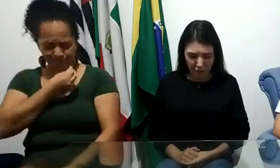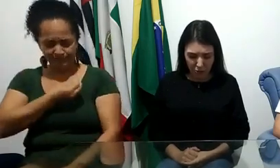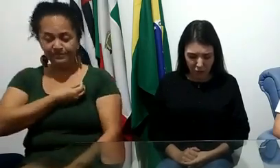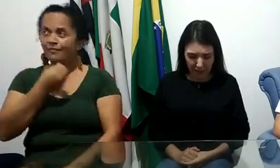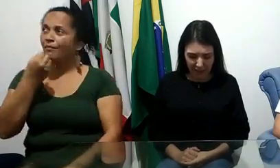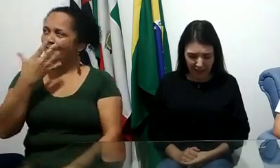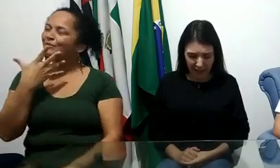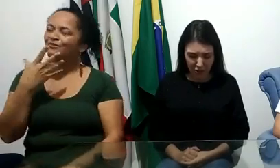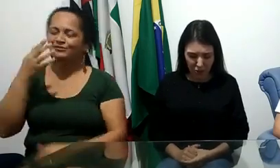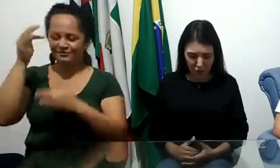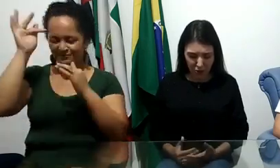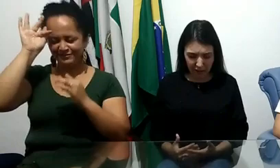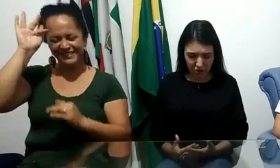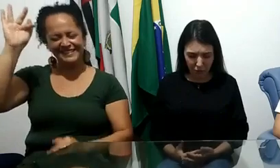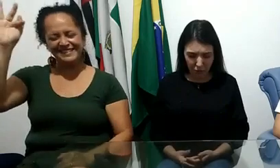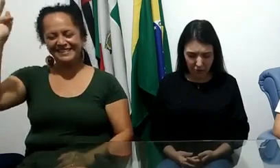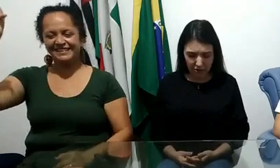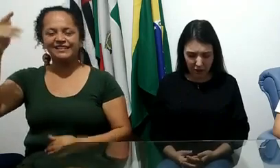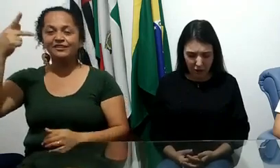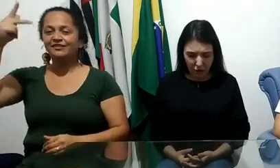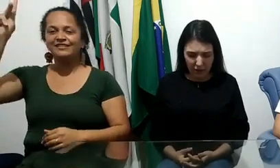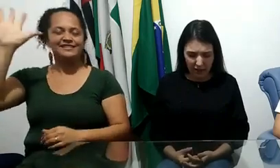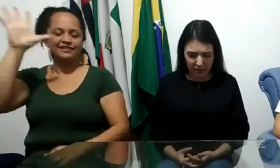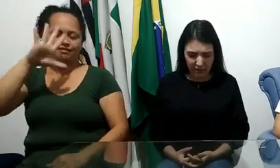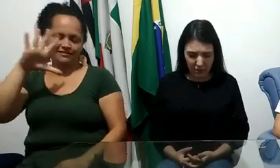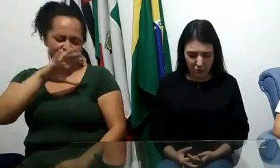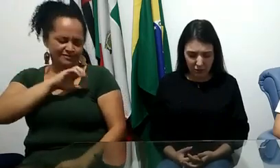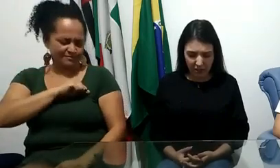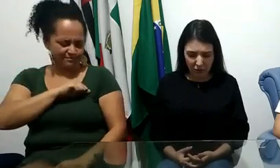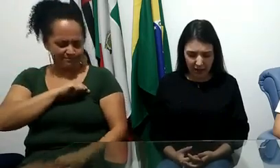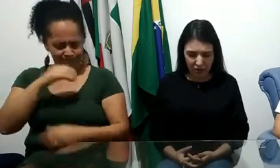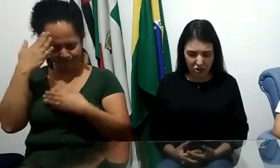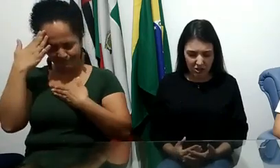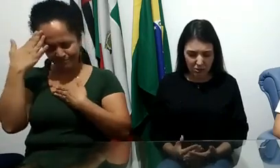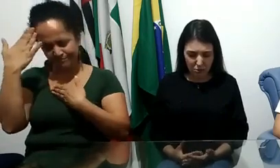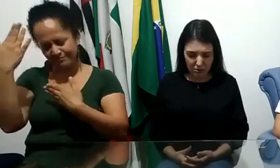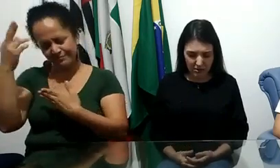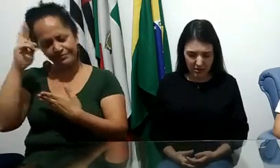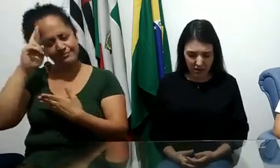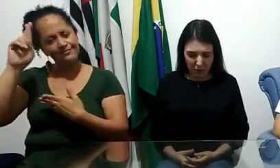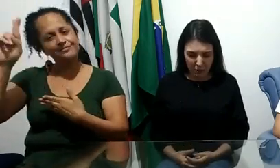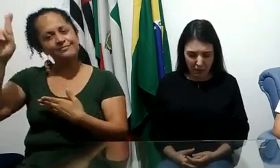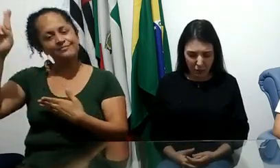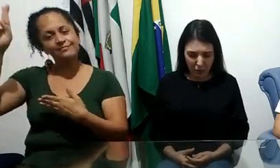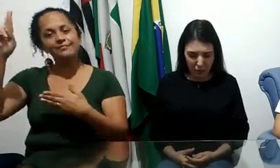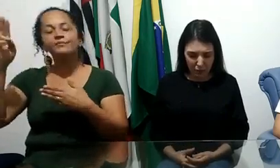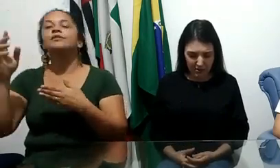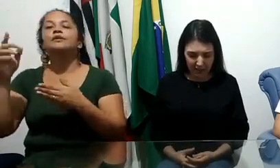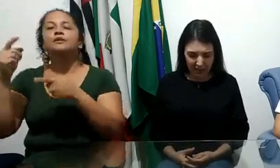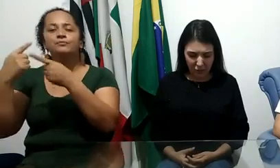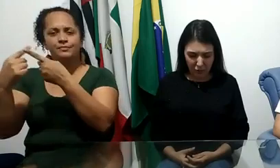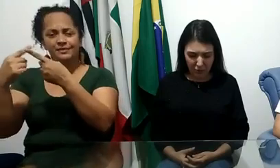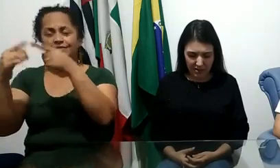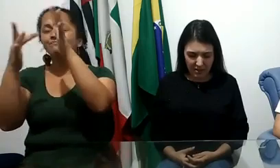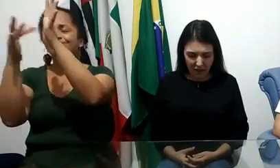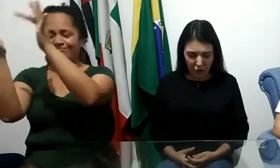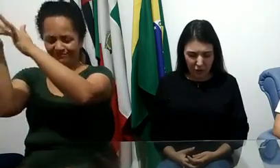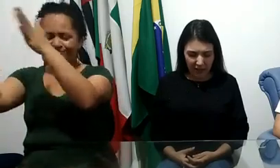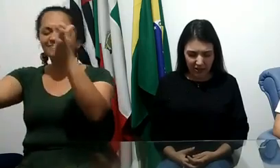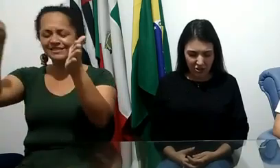bondade, pela tua fidelidade, pelo teu grande amor. Obrigada, Deus, por ter enviado Jesus para morrer por nós naquela